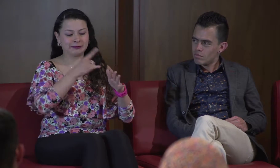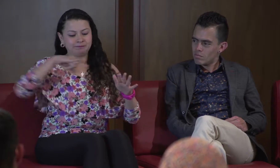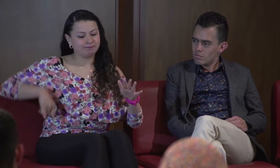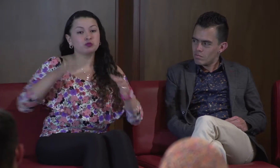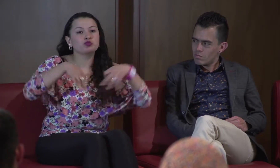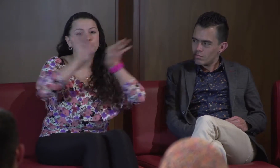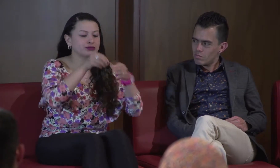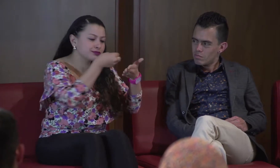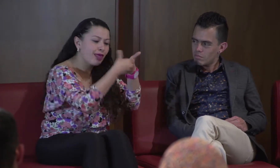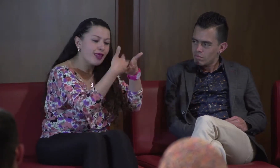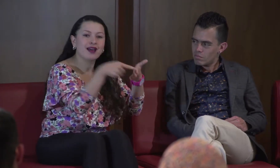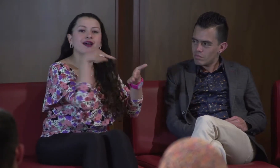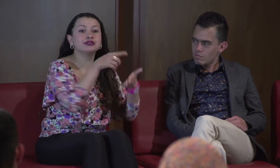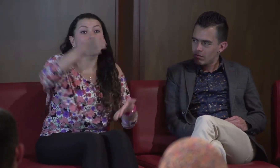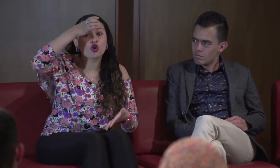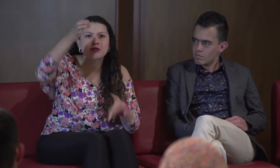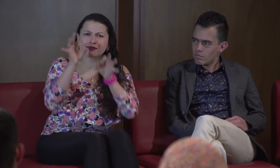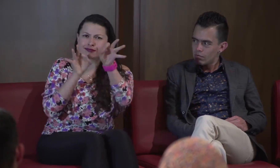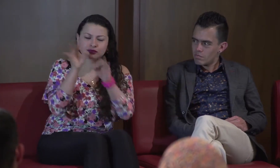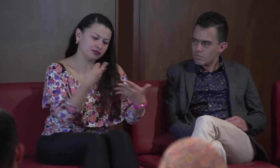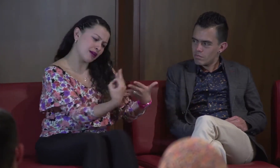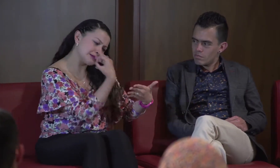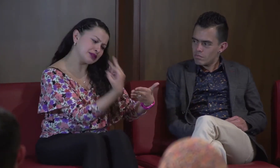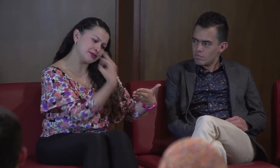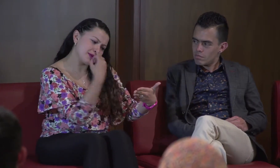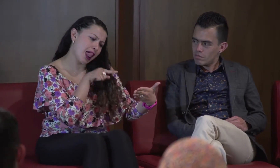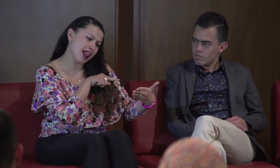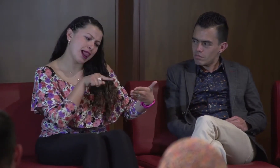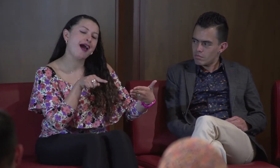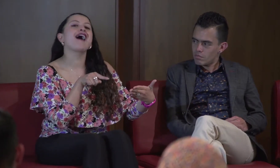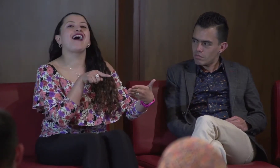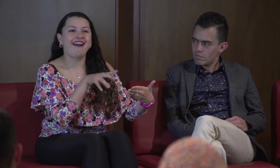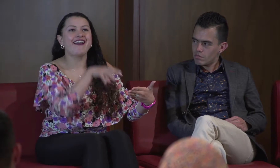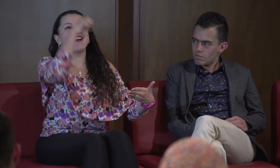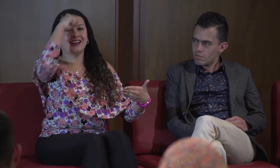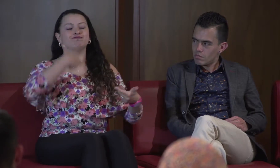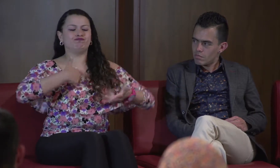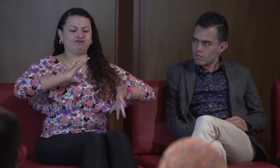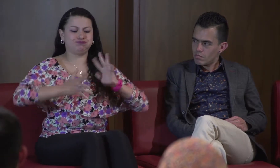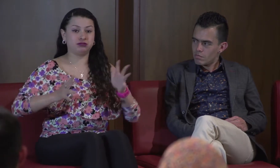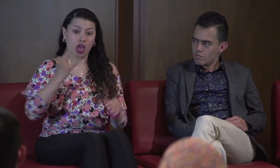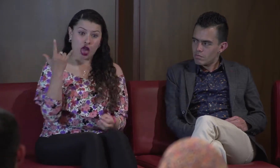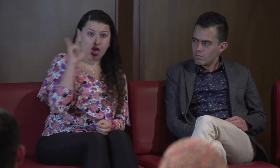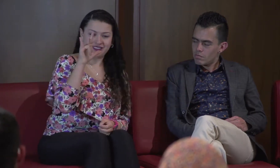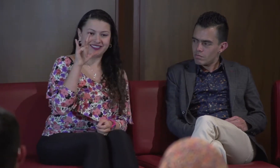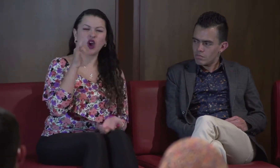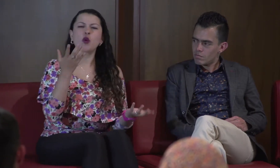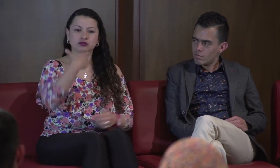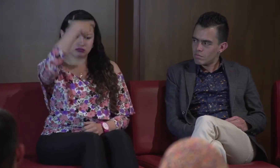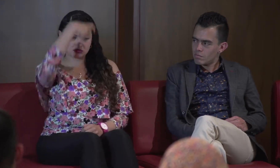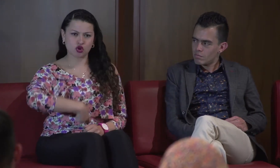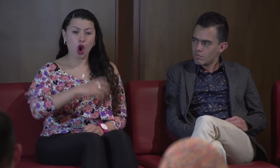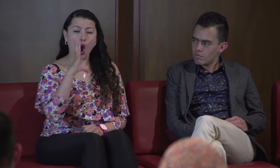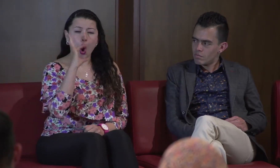señas. Así que lo importante era definir desde el concepto, desde la explicación, lo recibí obviamente, y